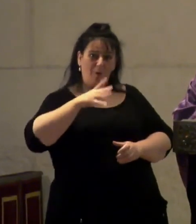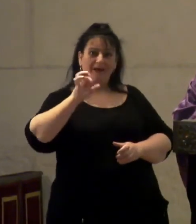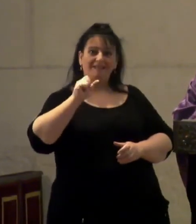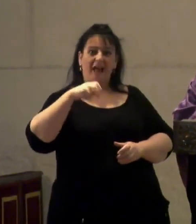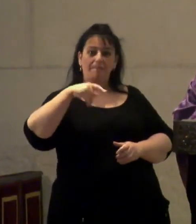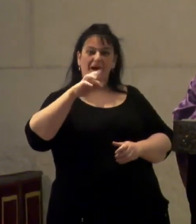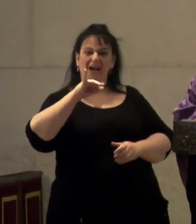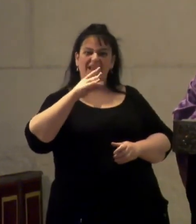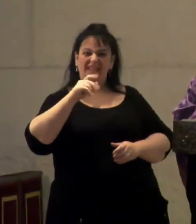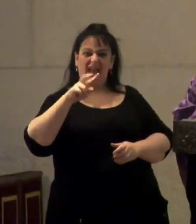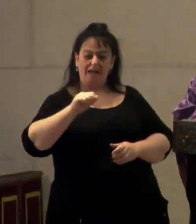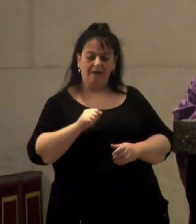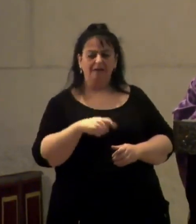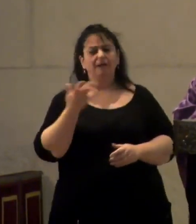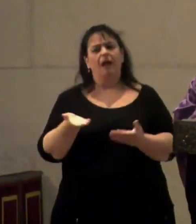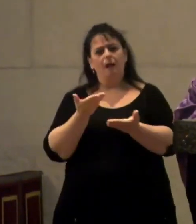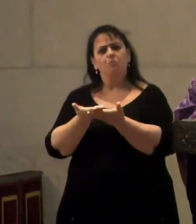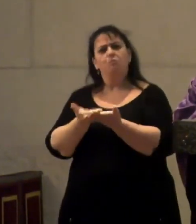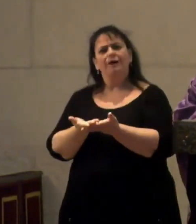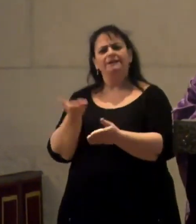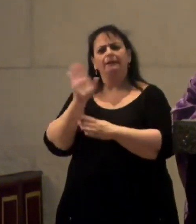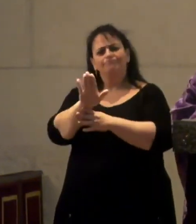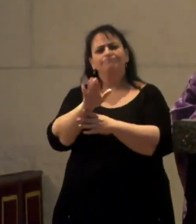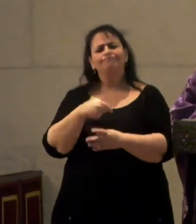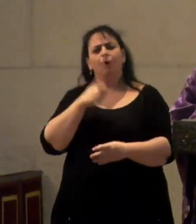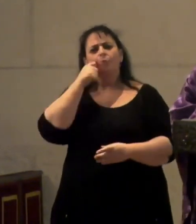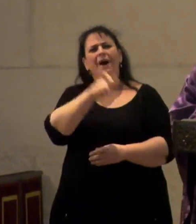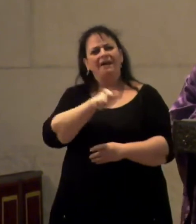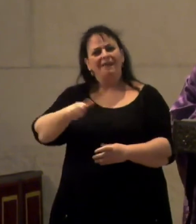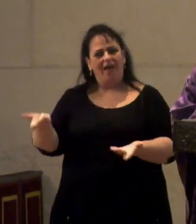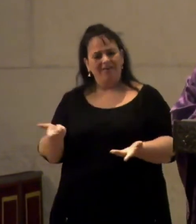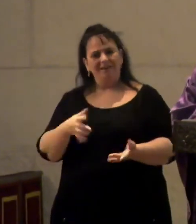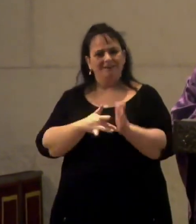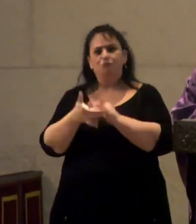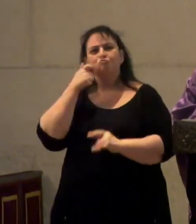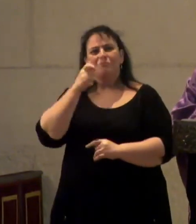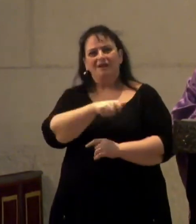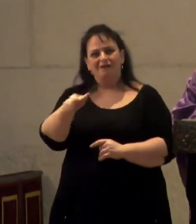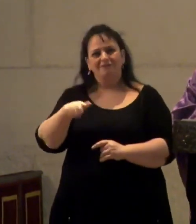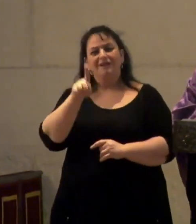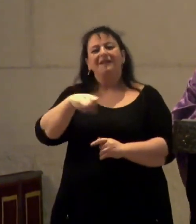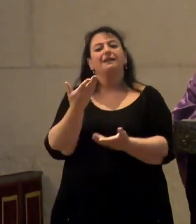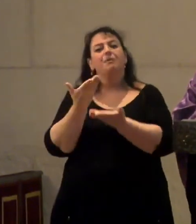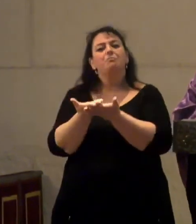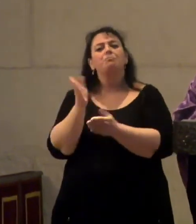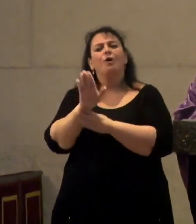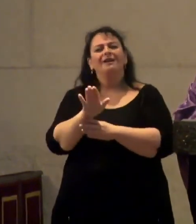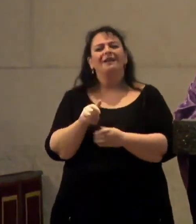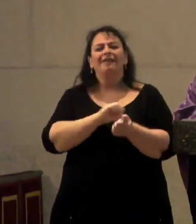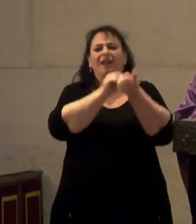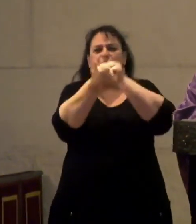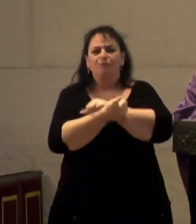Muestra su humanidad y nos está mostrando también la transformación de las personas que han quedado